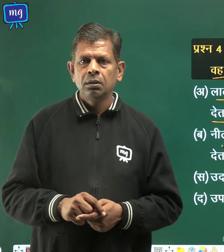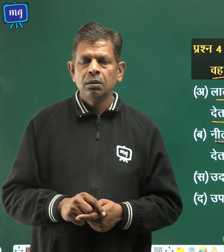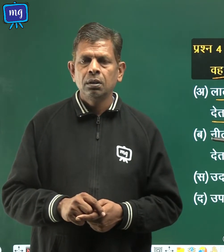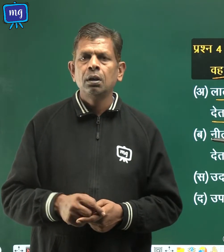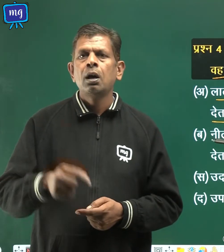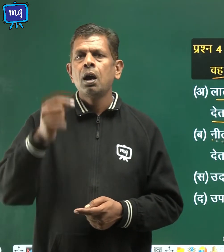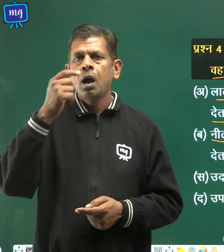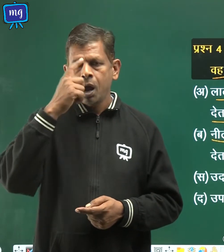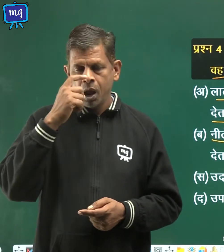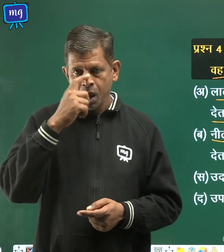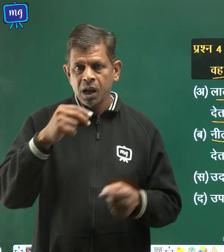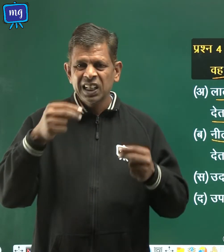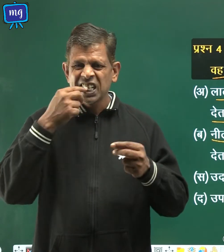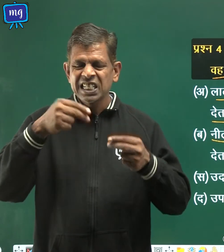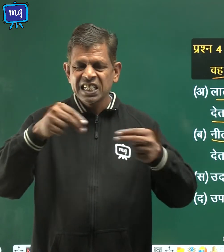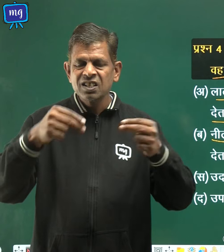नीले लिटमस पत्र को